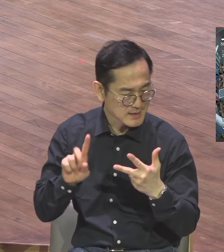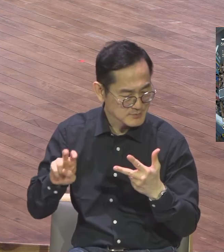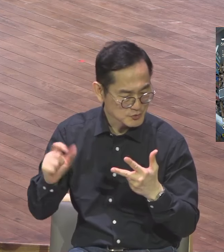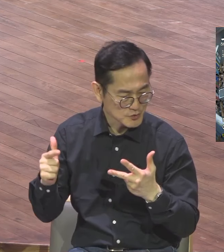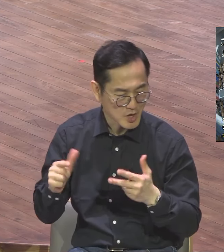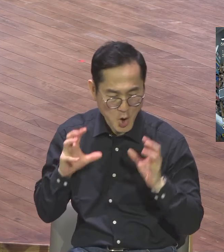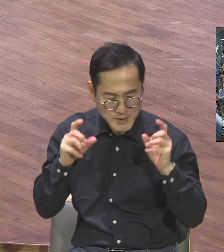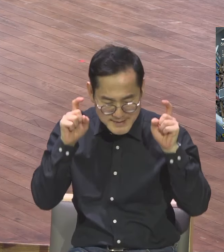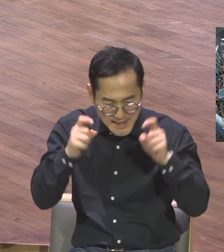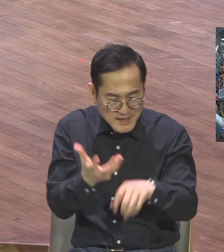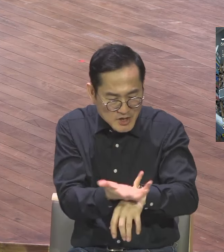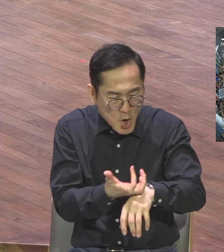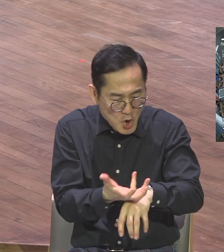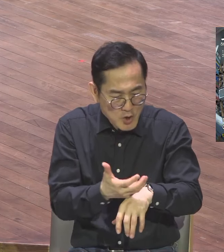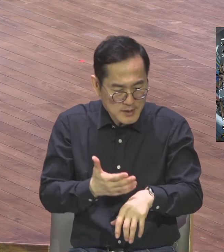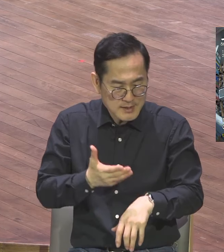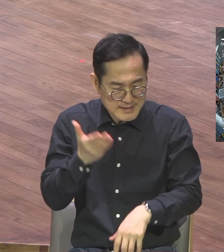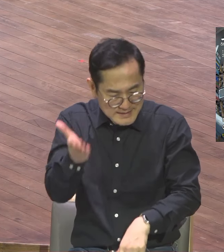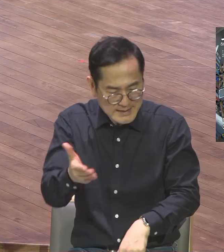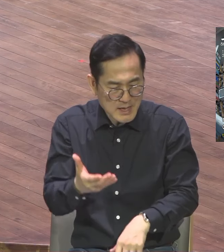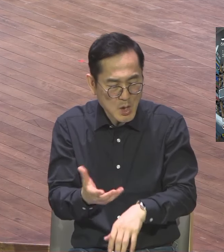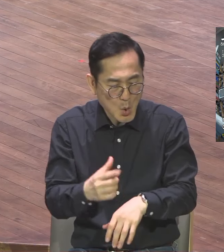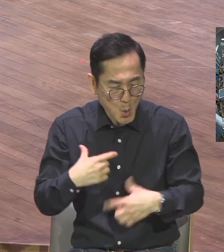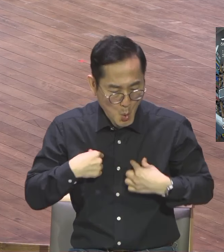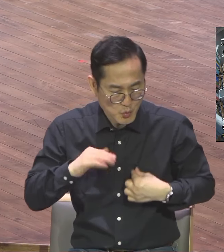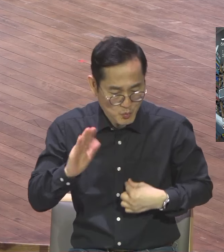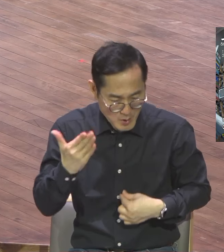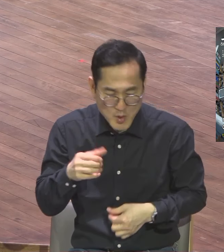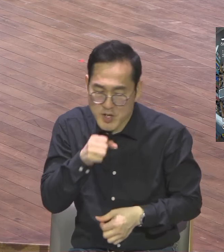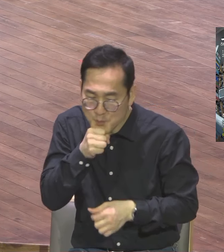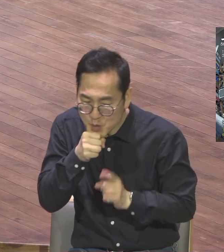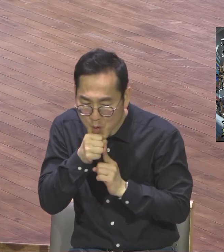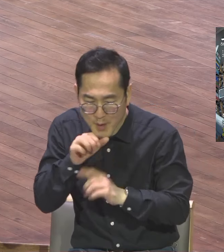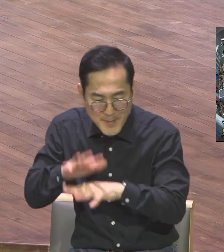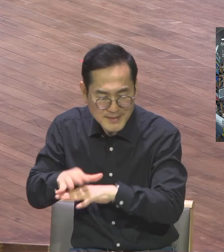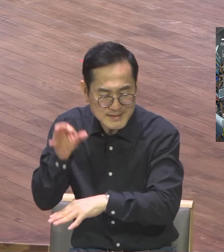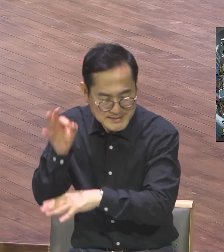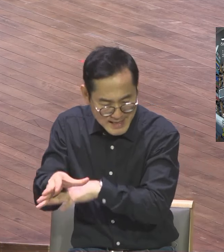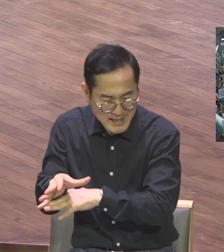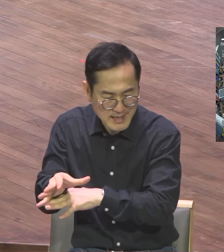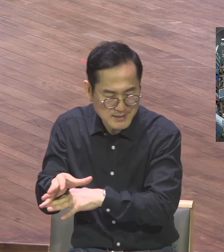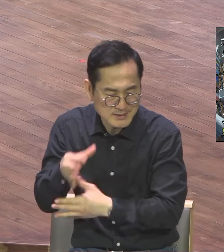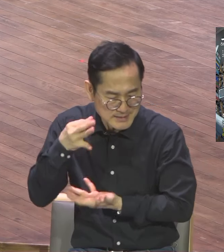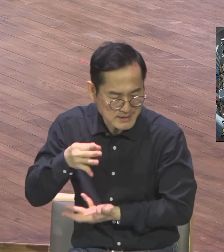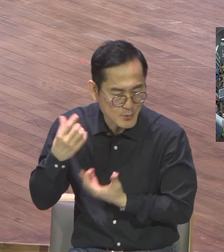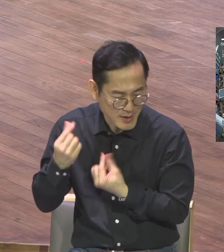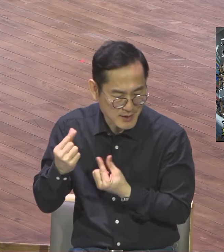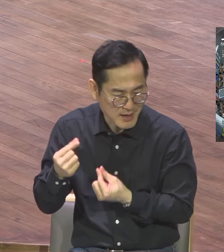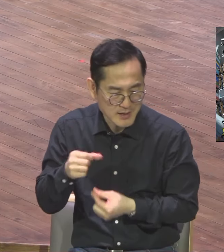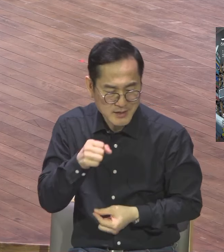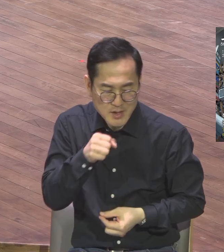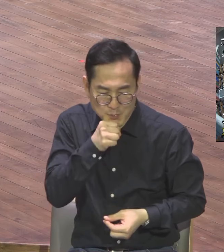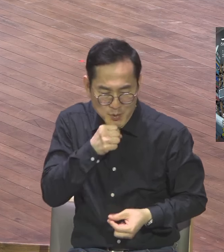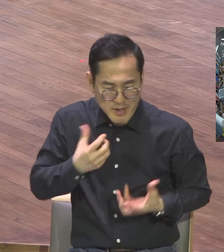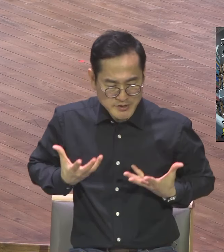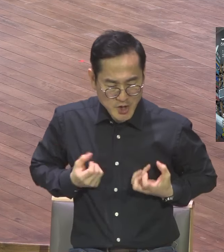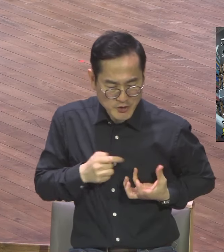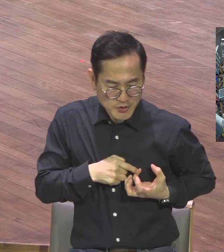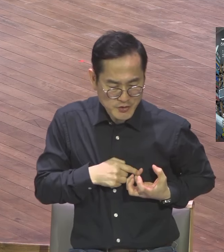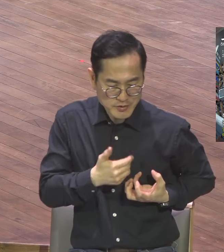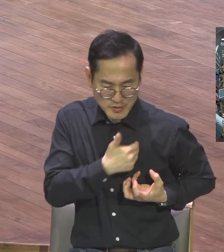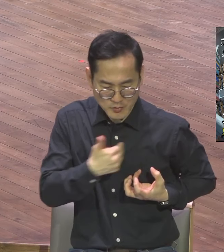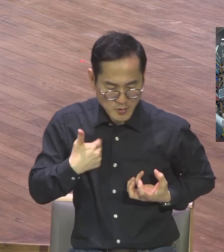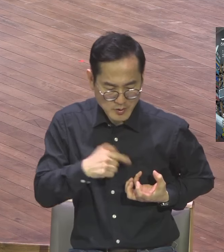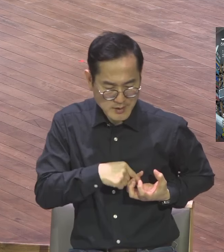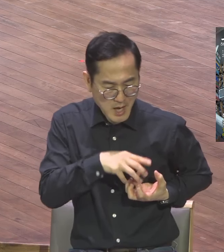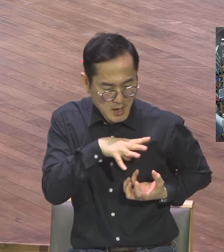양의 털은 내 옷이 되며 염소는 밭을 사는 값이 되며 염소의 젖은 넉넉하여 너와 내 집의 음식이